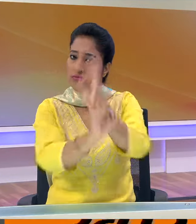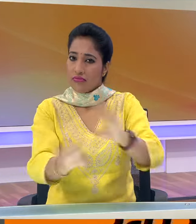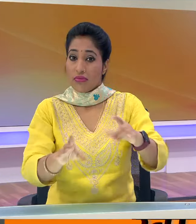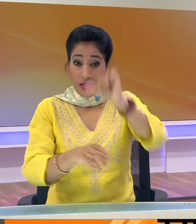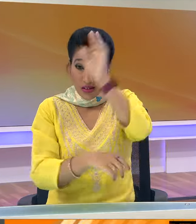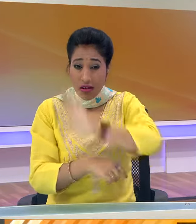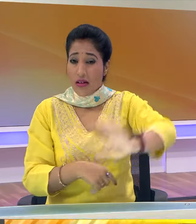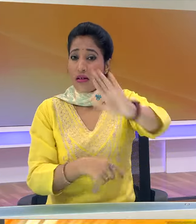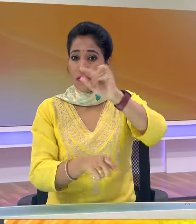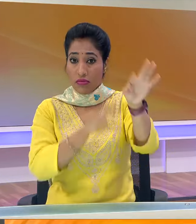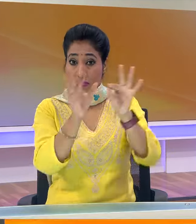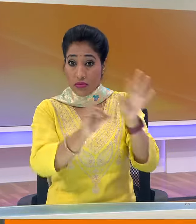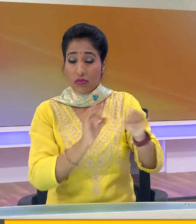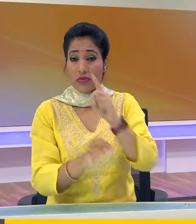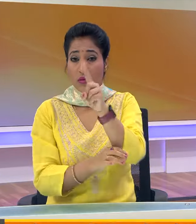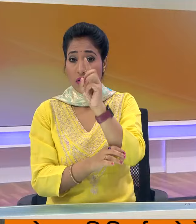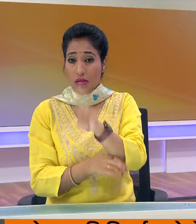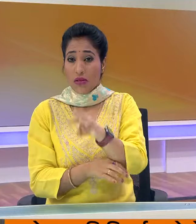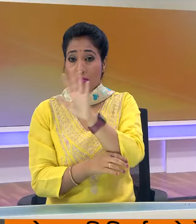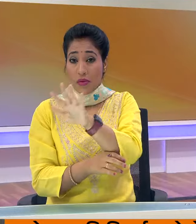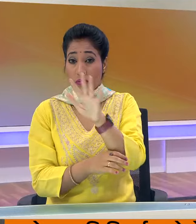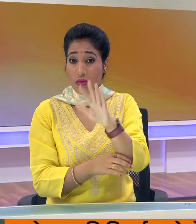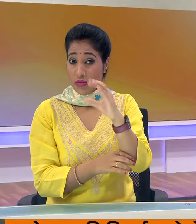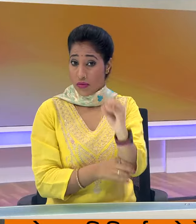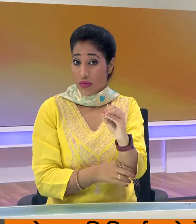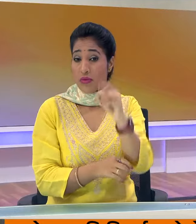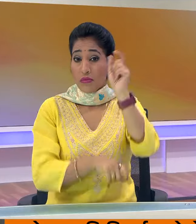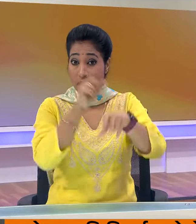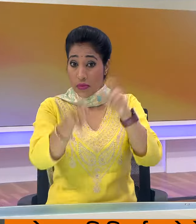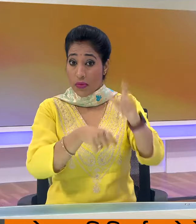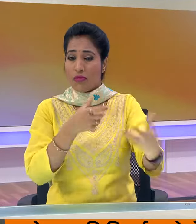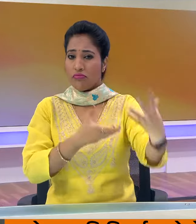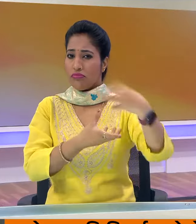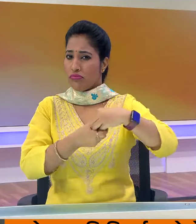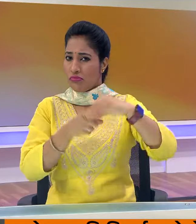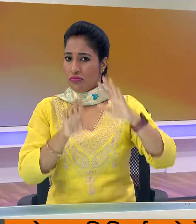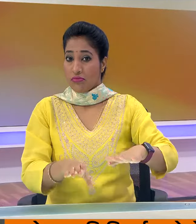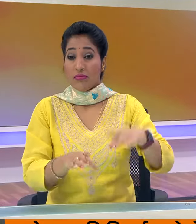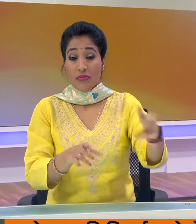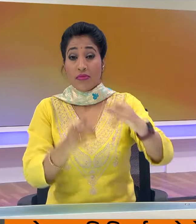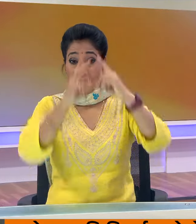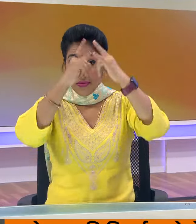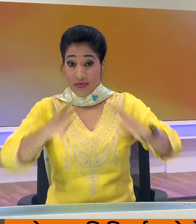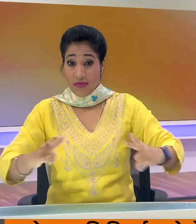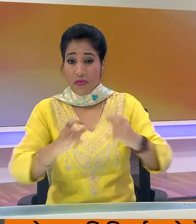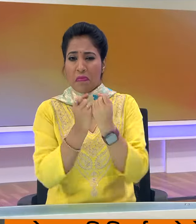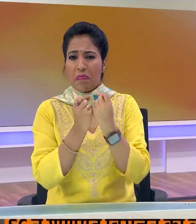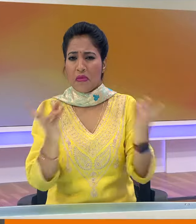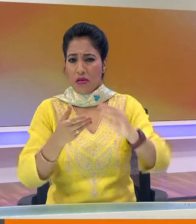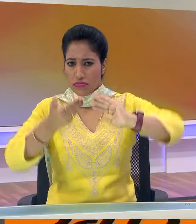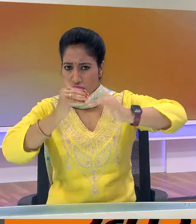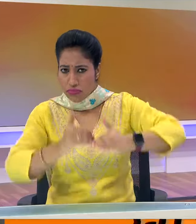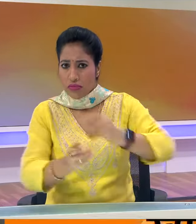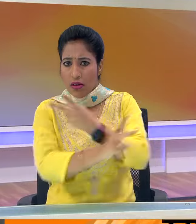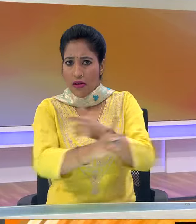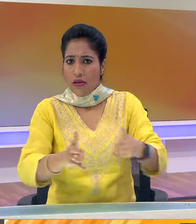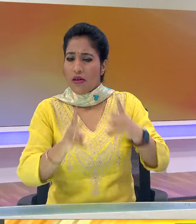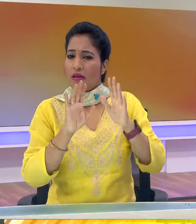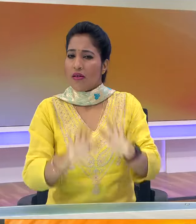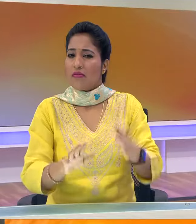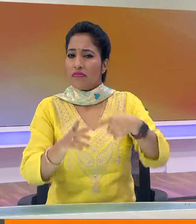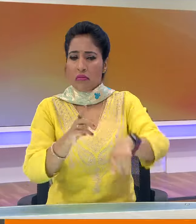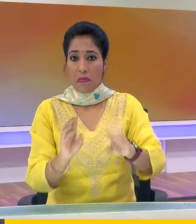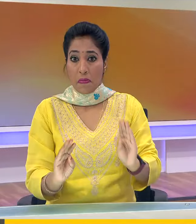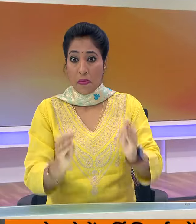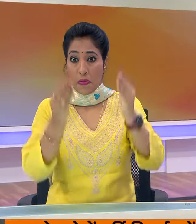देश भर से चयनित करीब 1,550 कैडेटों ने इसमें हिस्सा लिया। शिविर में कई तरह की प्रतियोगिताएं आयोजित की गई